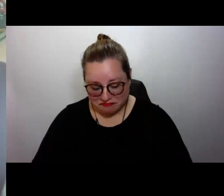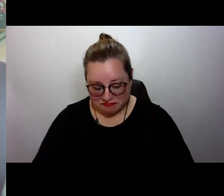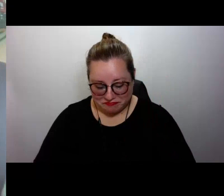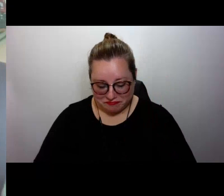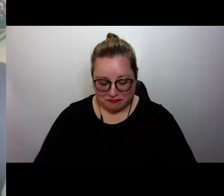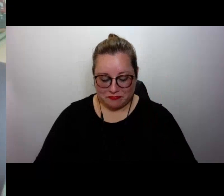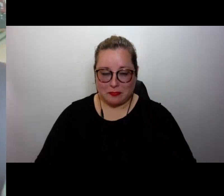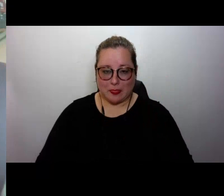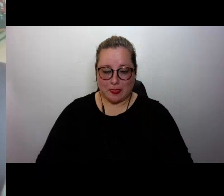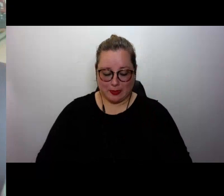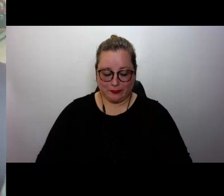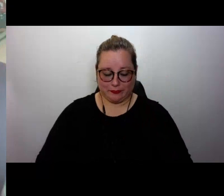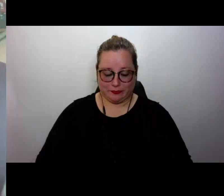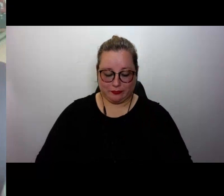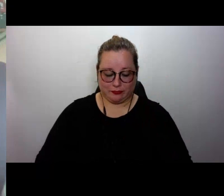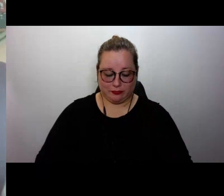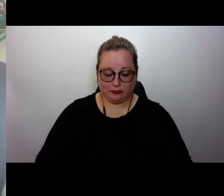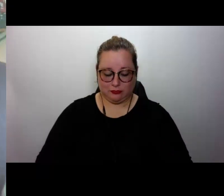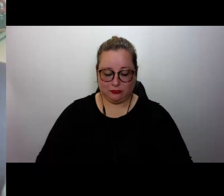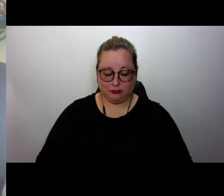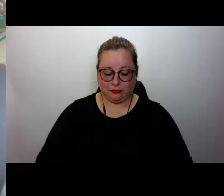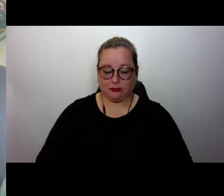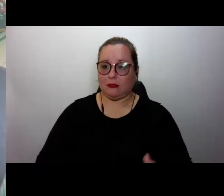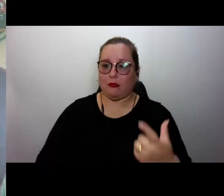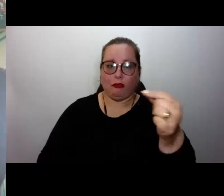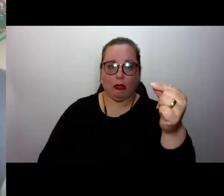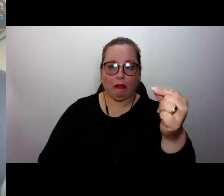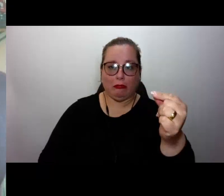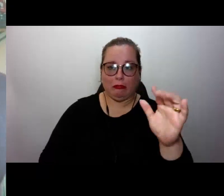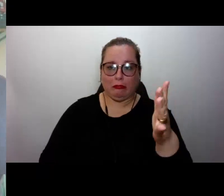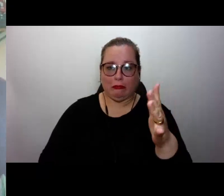la veo. Se nos fue la Francisca.